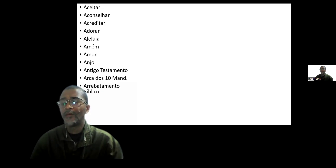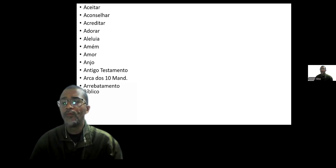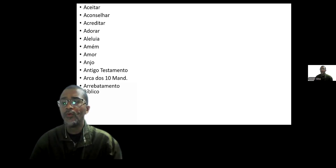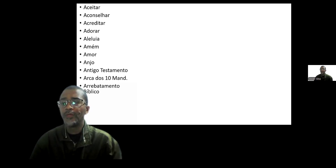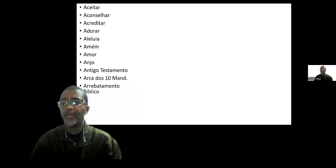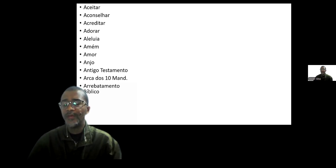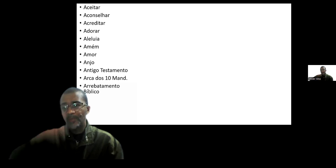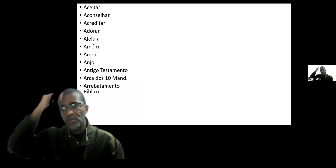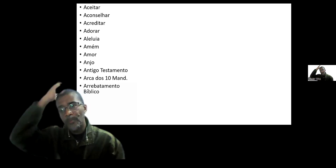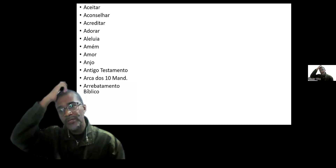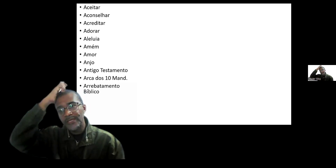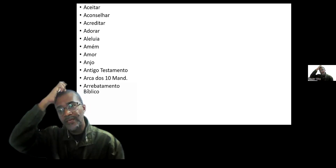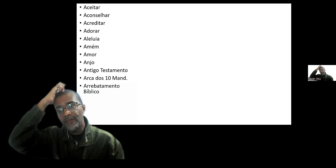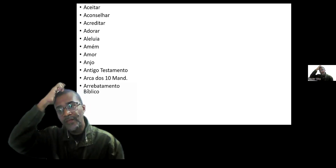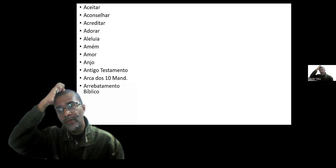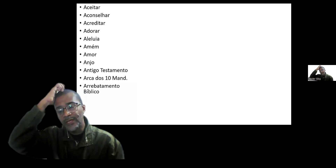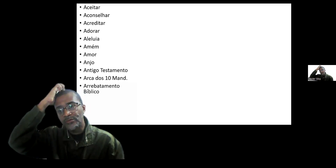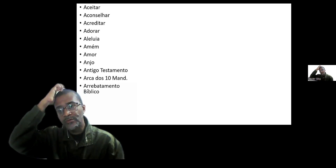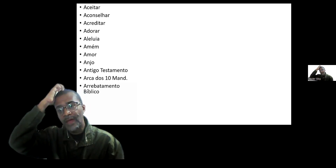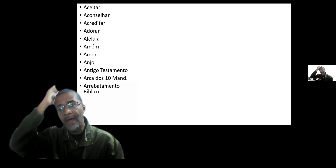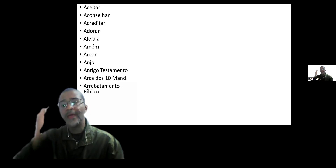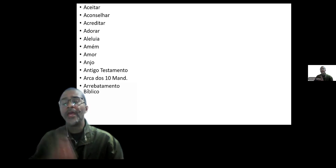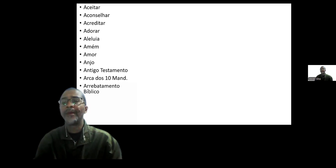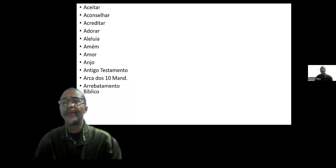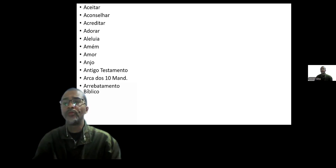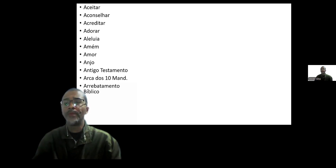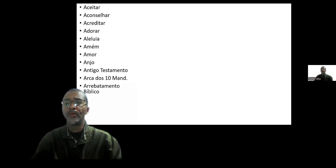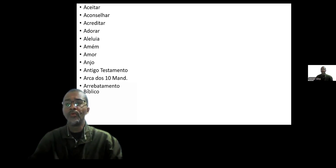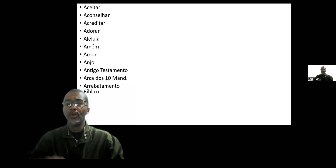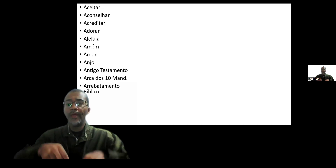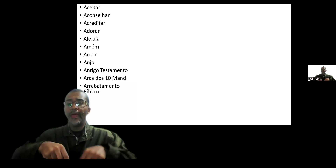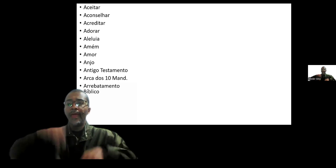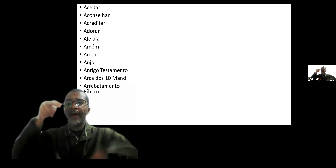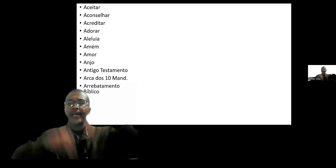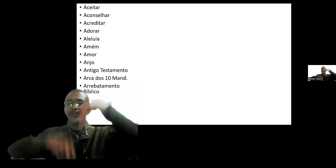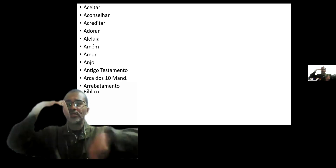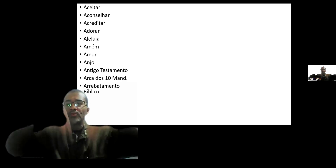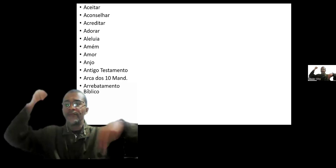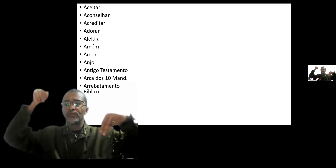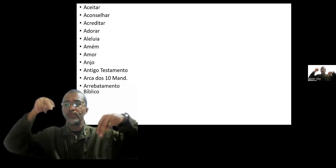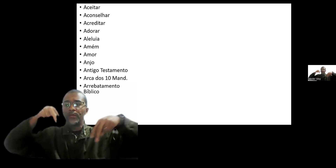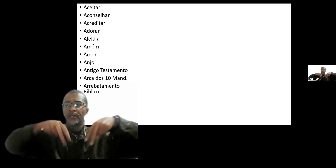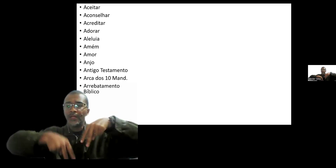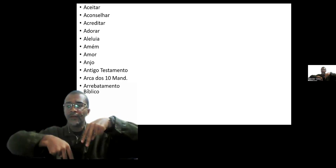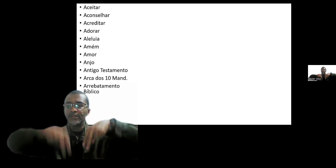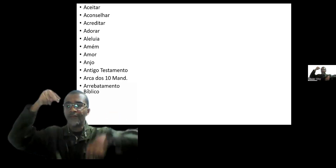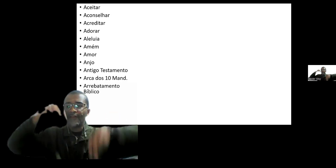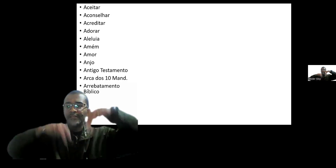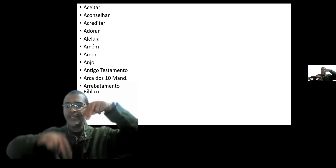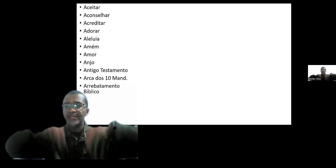uma crença comum e de repente a pessoa pode estar se referindo a isso, tá? Arrebatamento bíblico é as pessoas que vão sumir.